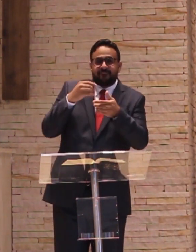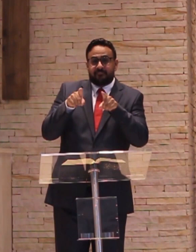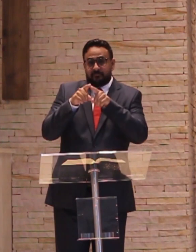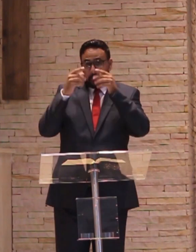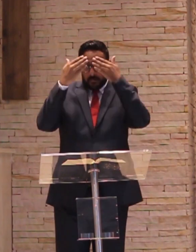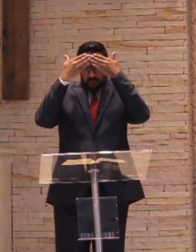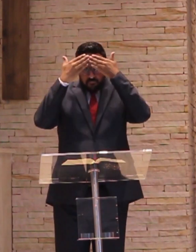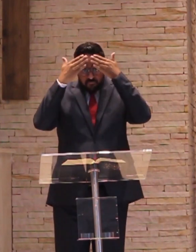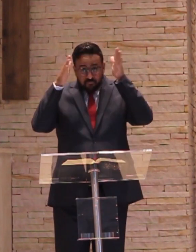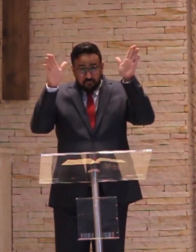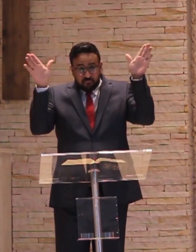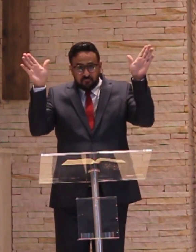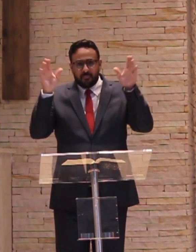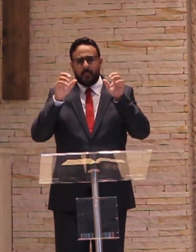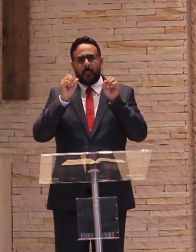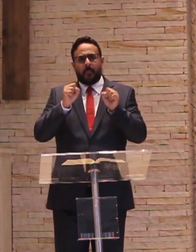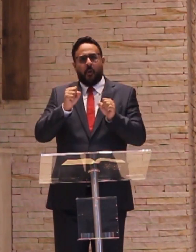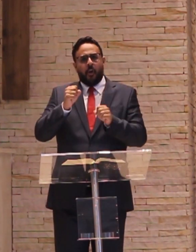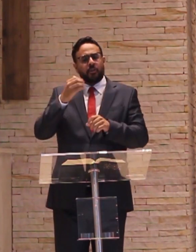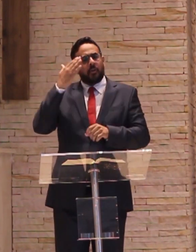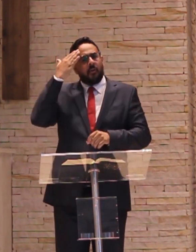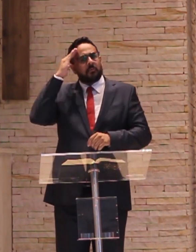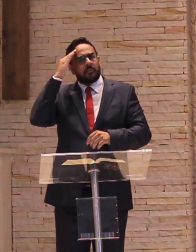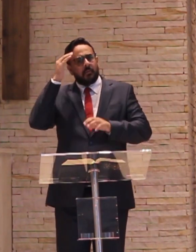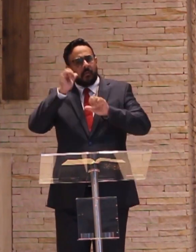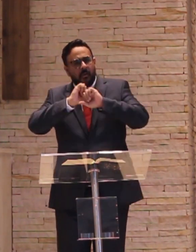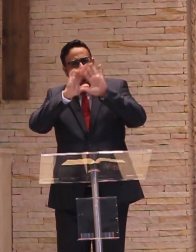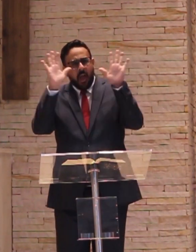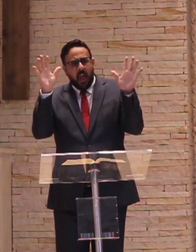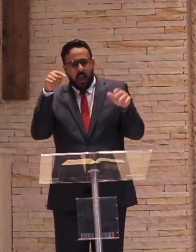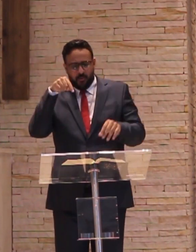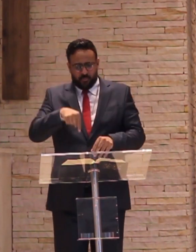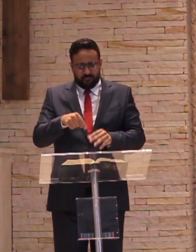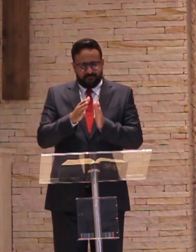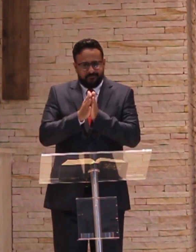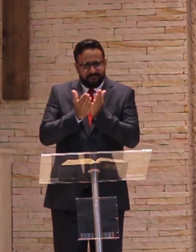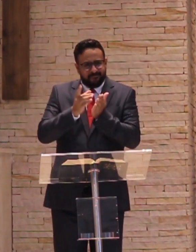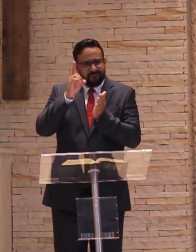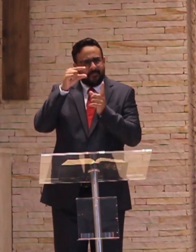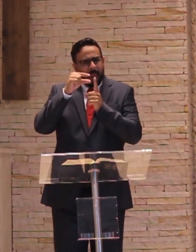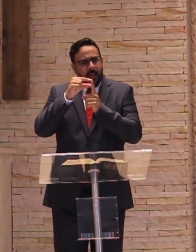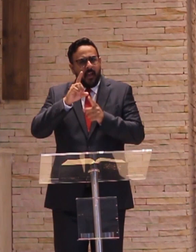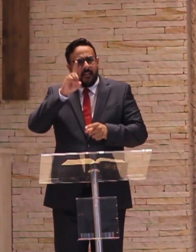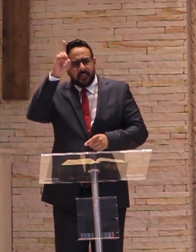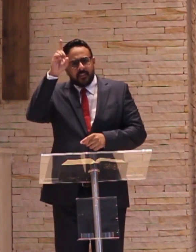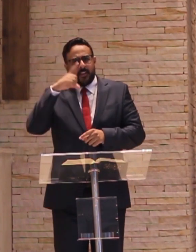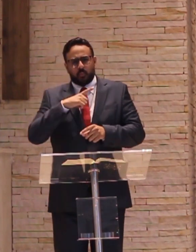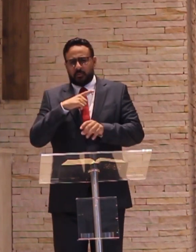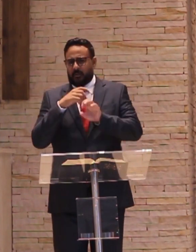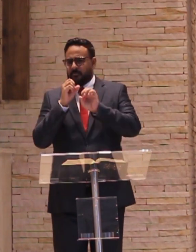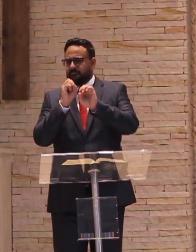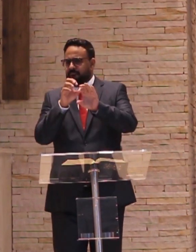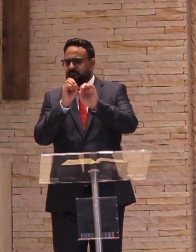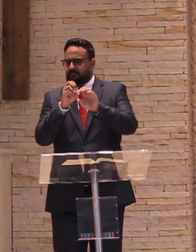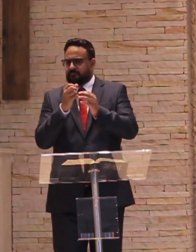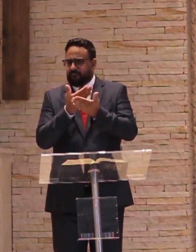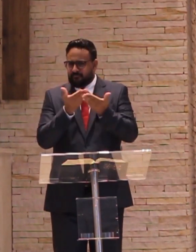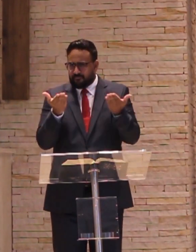poder ter uma comunhão direta com Deus. A nossa mente precisa estar pronta para receber a palavra